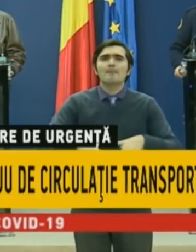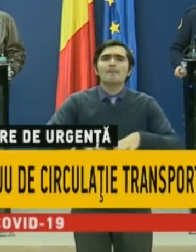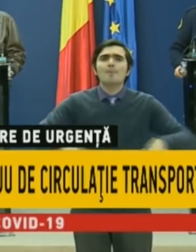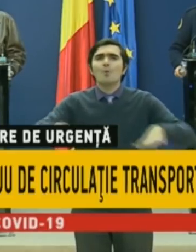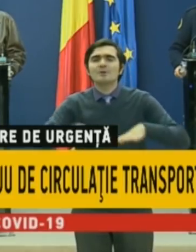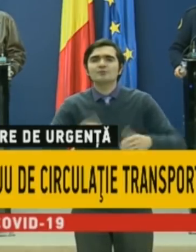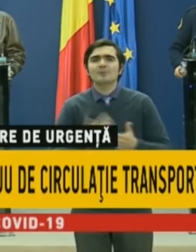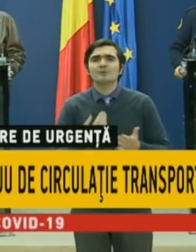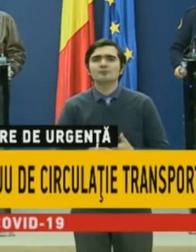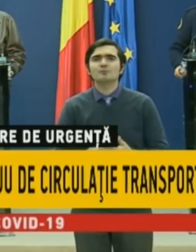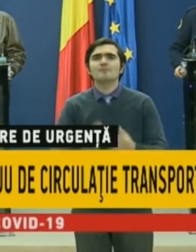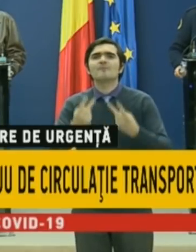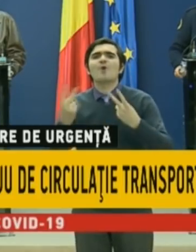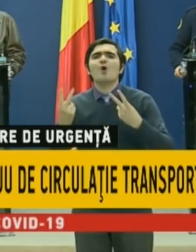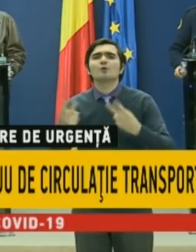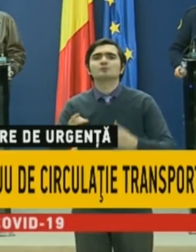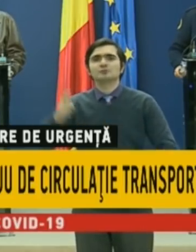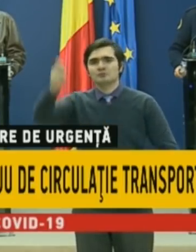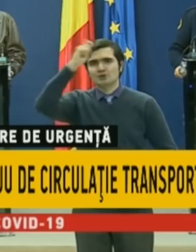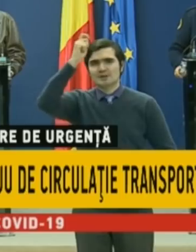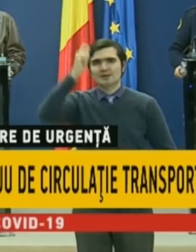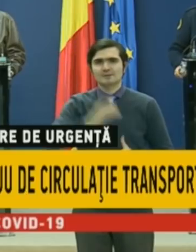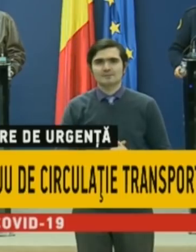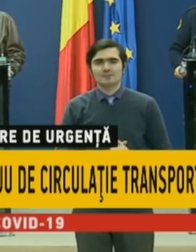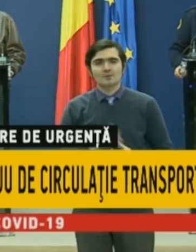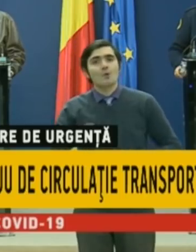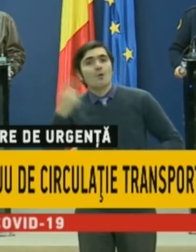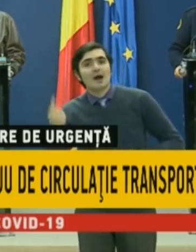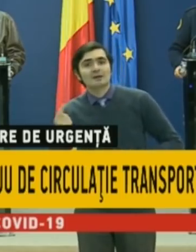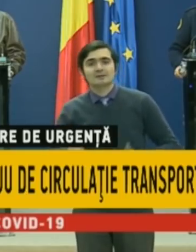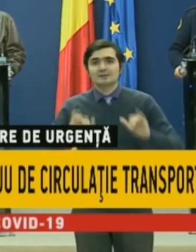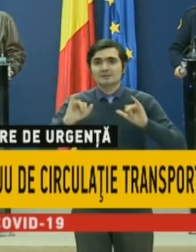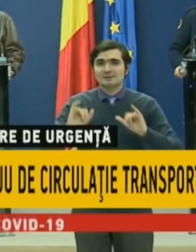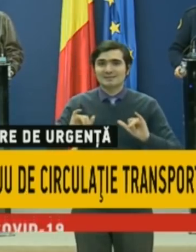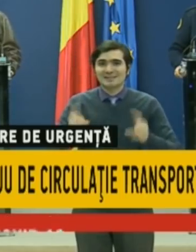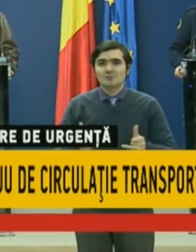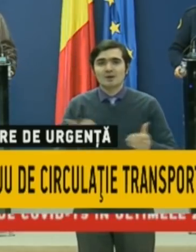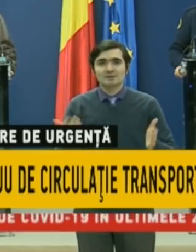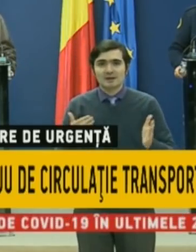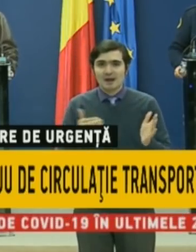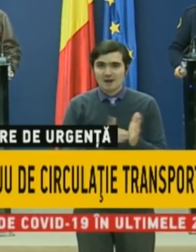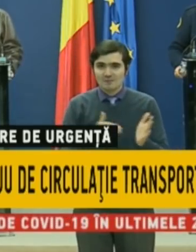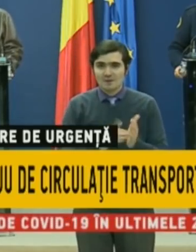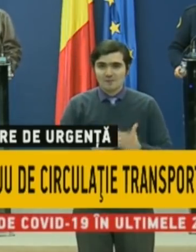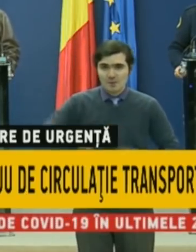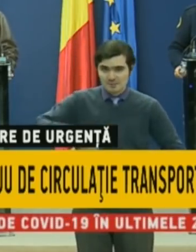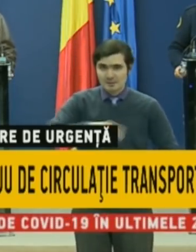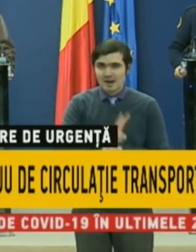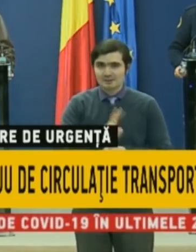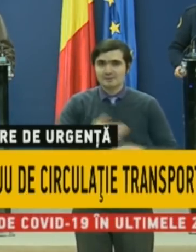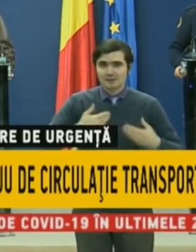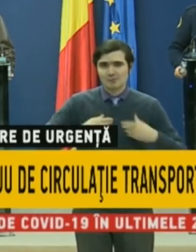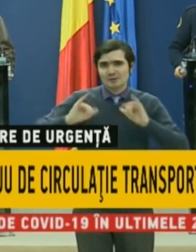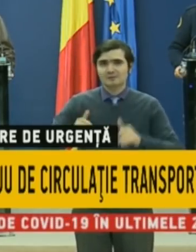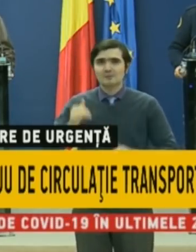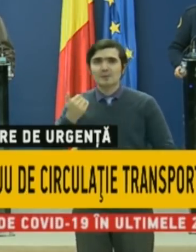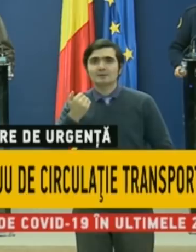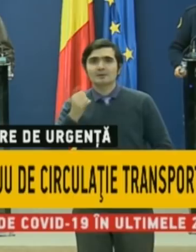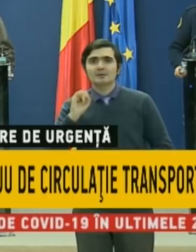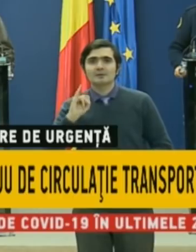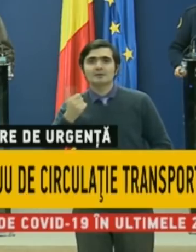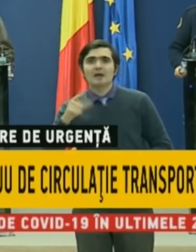folosul cetățenilor. O altă situație care a necesitat atenția noastră a fost și în Ialomița.